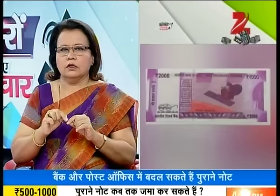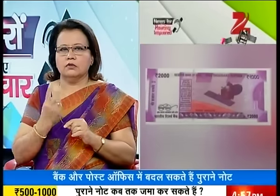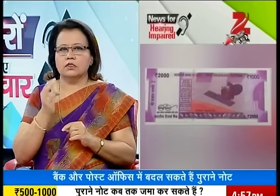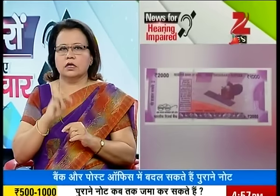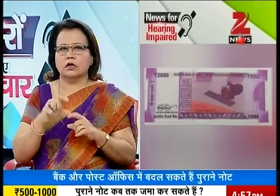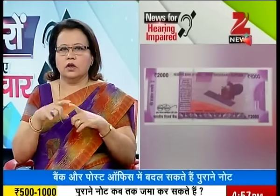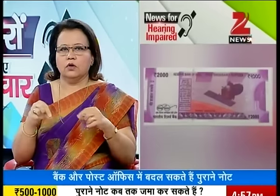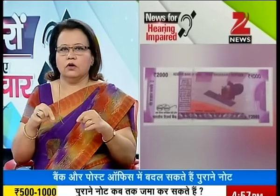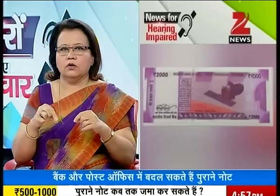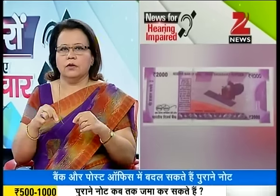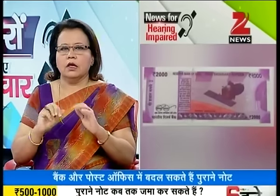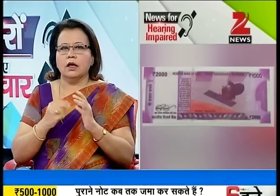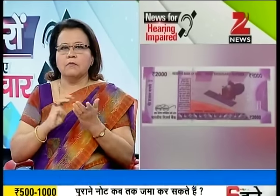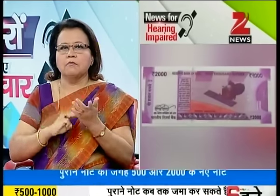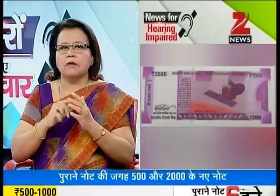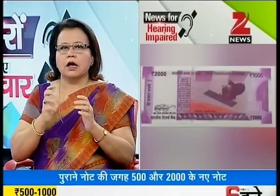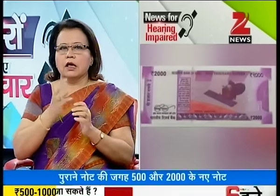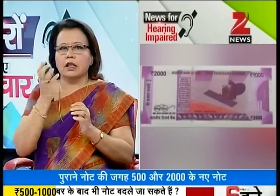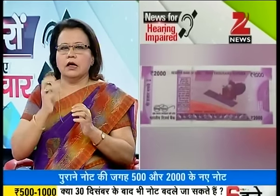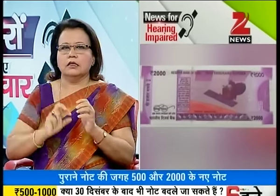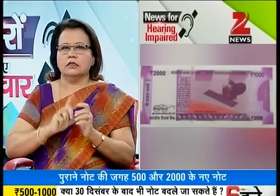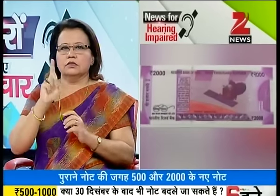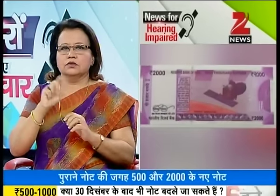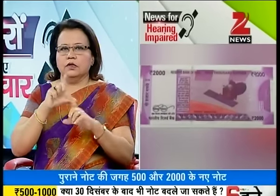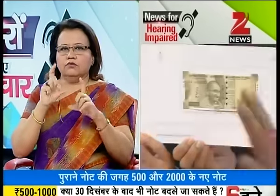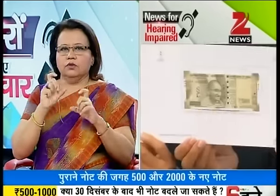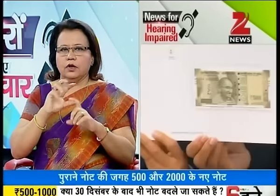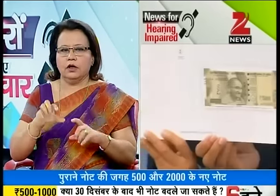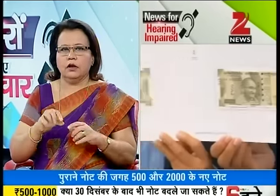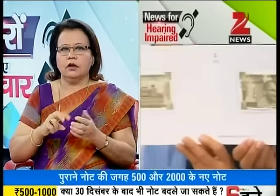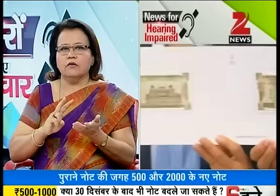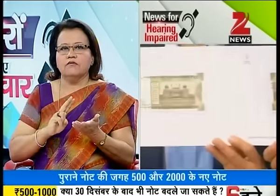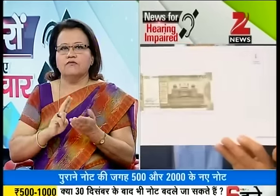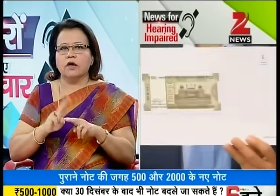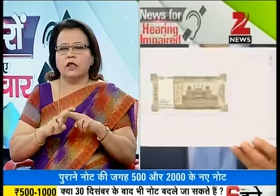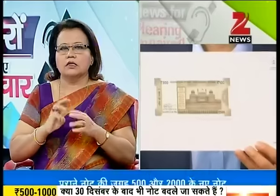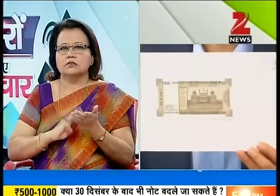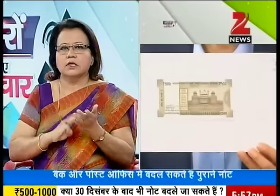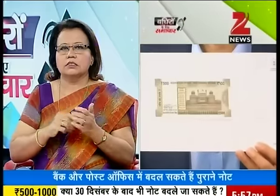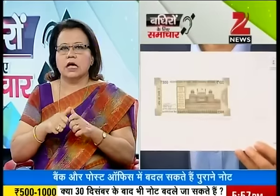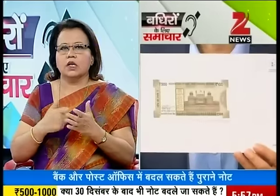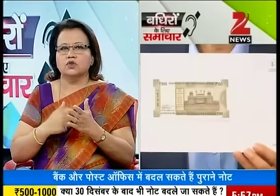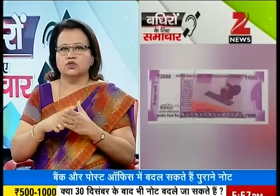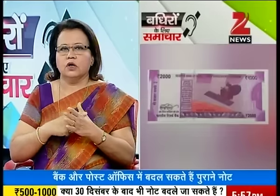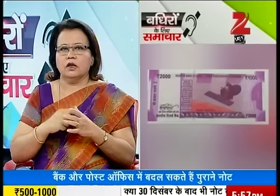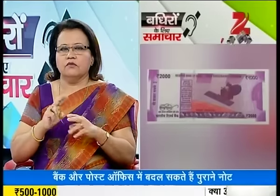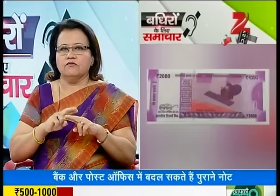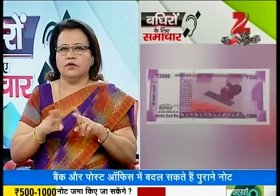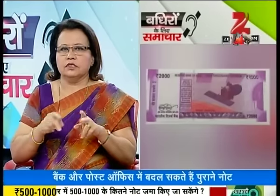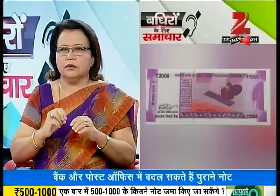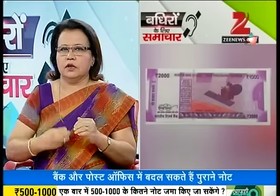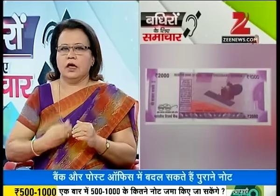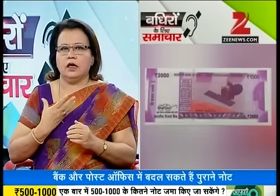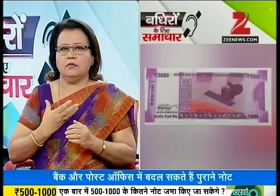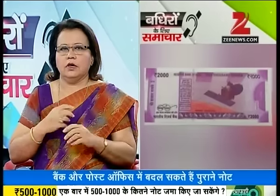होगी, 2000 रुपए के नए नोट में मंगलयान की तस्वीर होगी। वित्त मंत्री अरुण जेटली ने इस फैसले पर